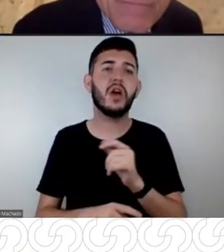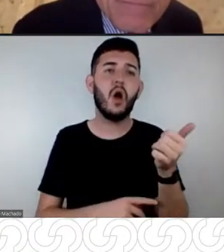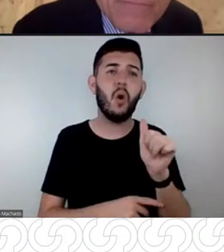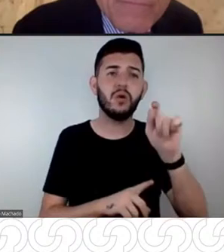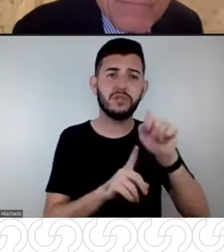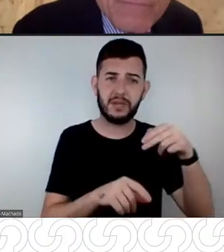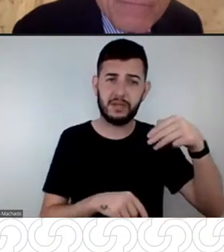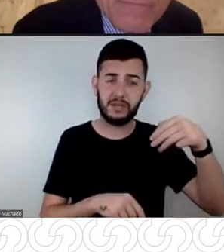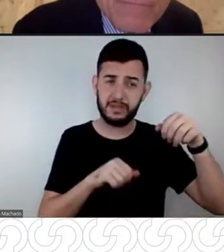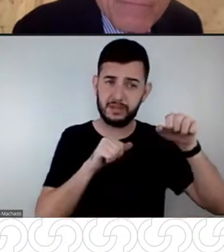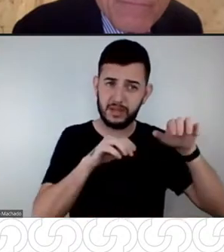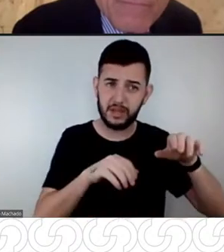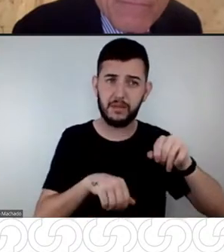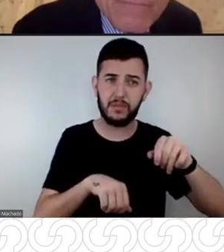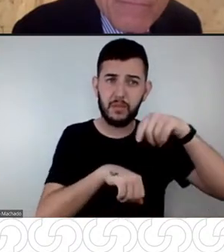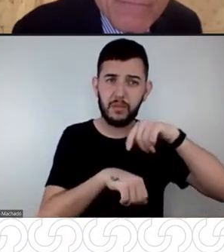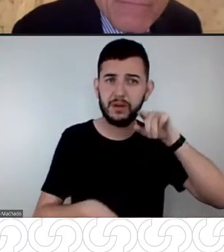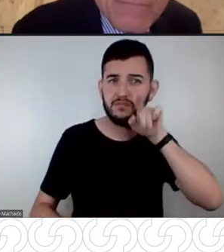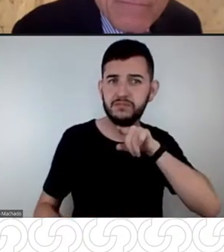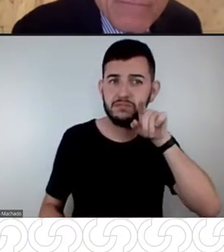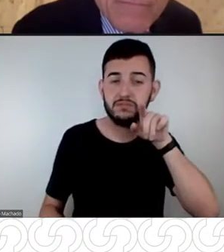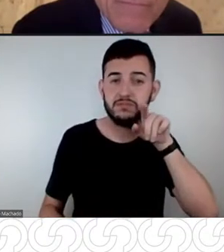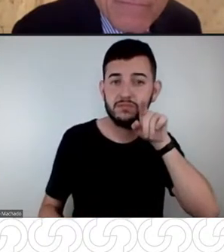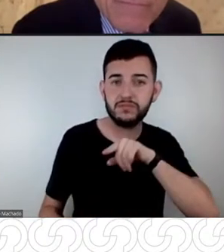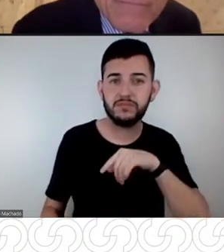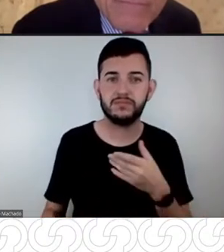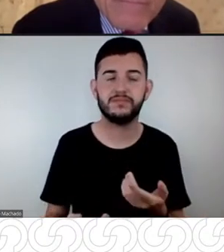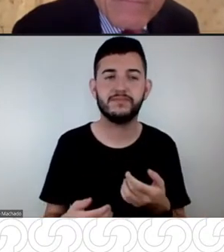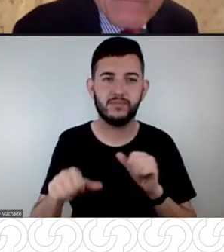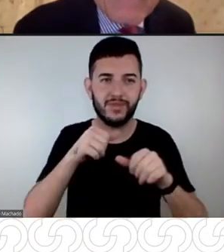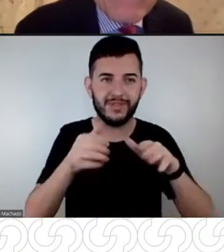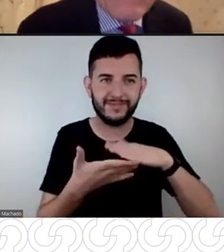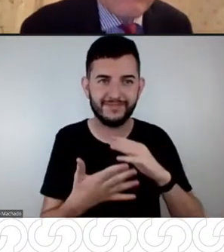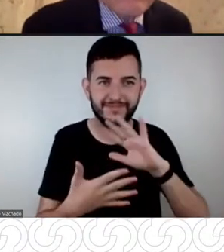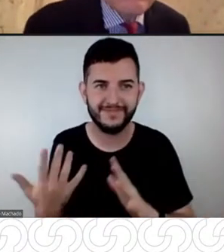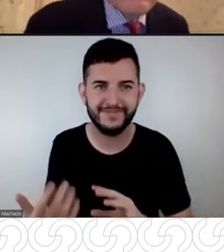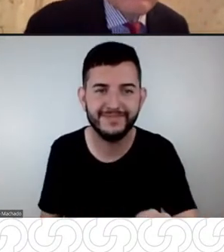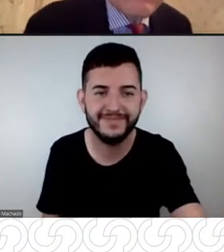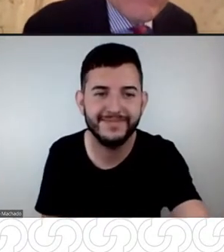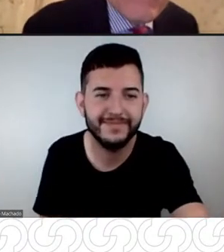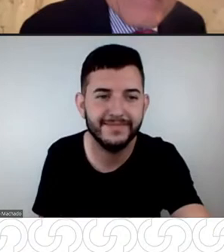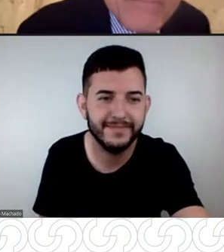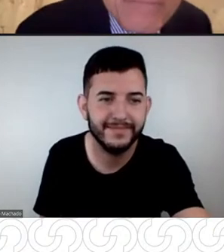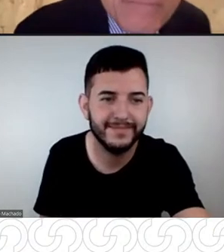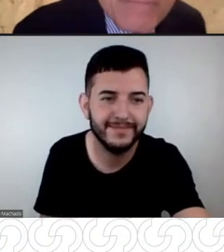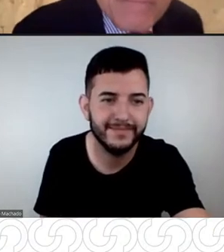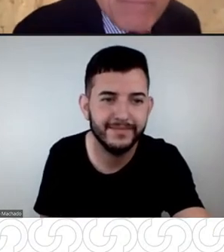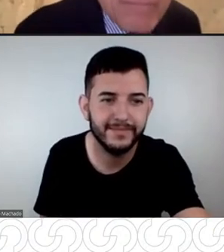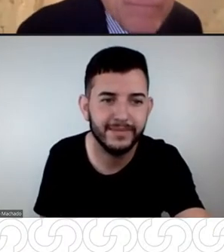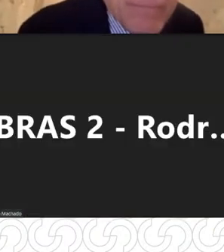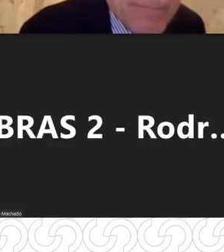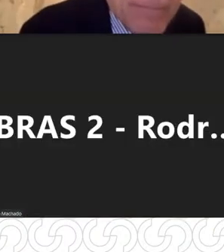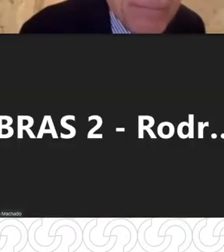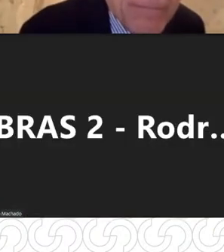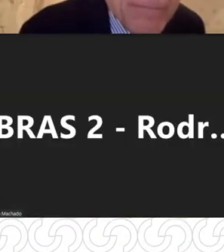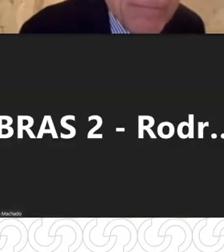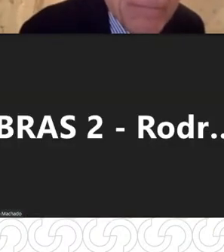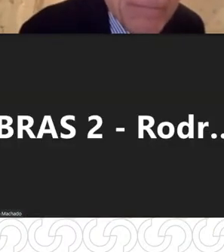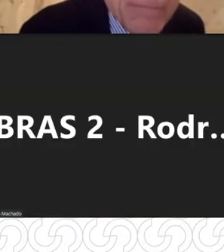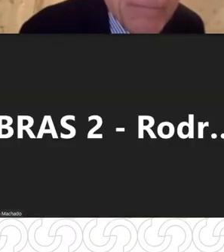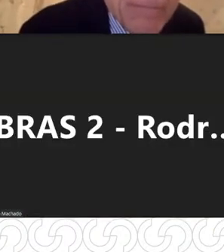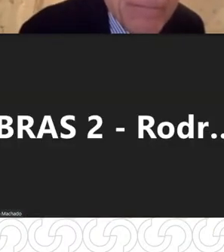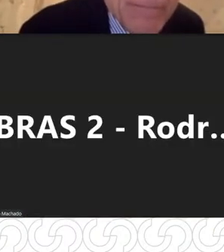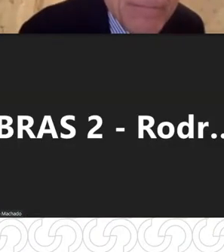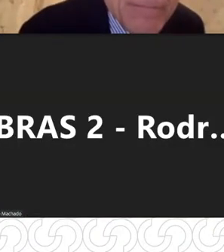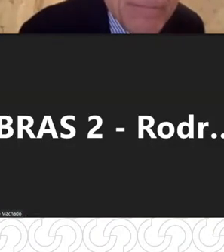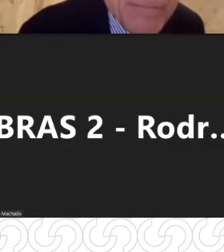acho que isso é um momento também, obviamente, de condenarmos qualquer invasão, de buscarmos